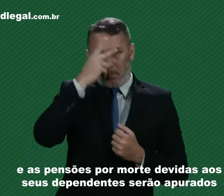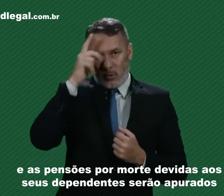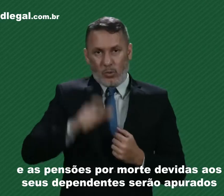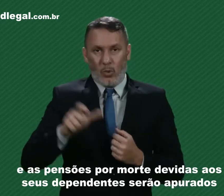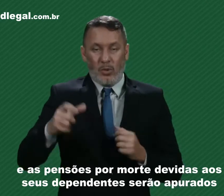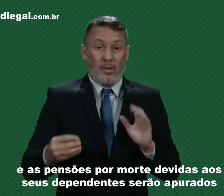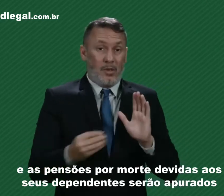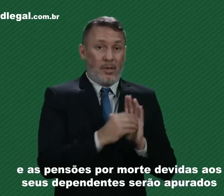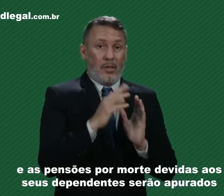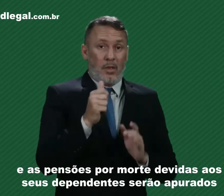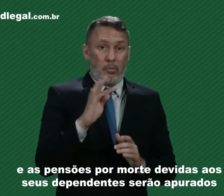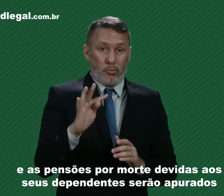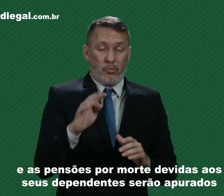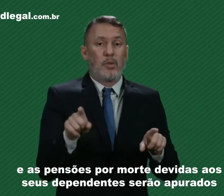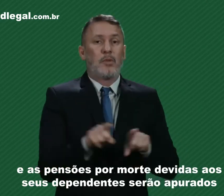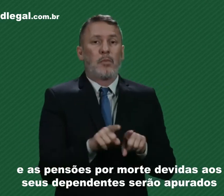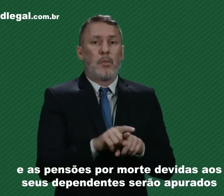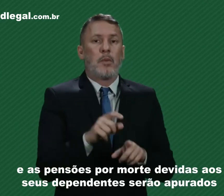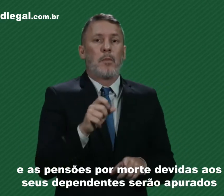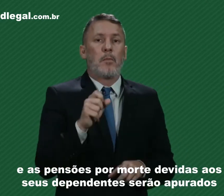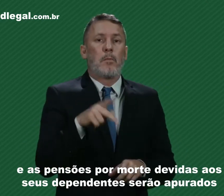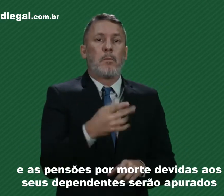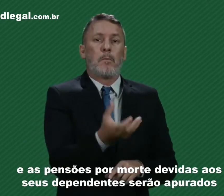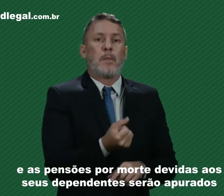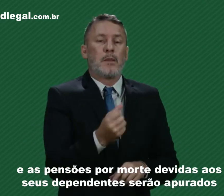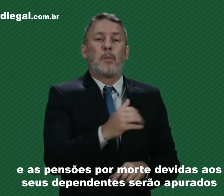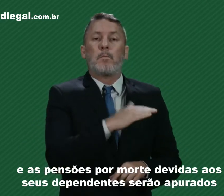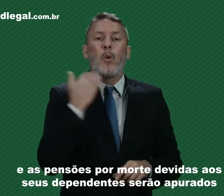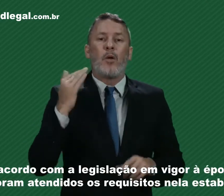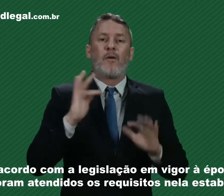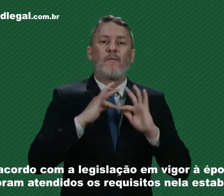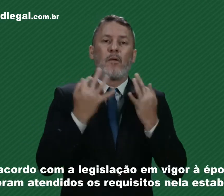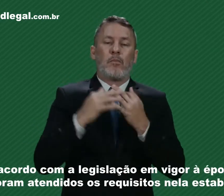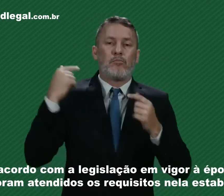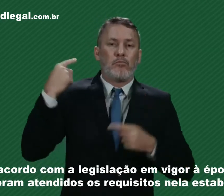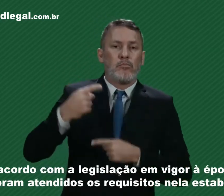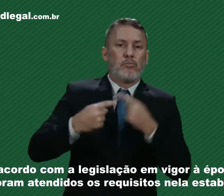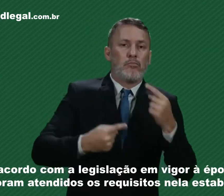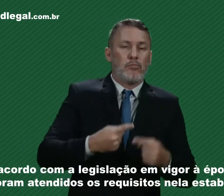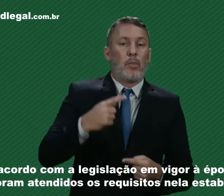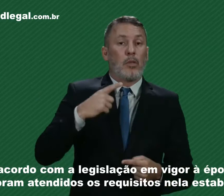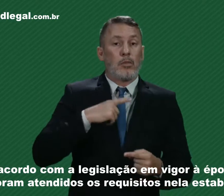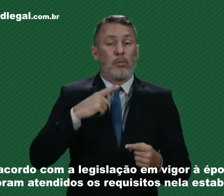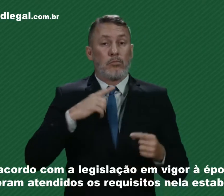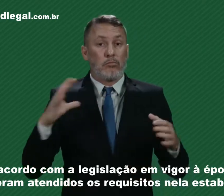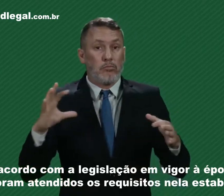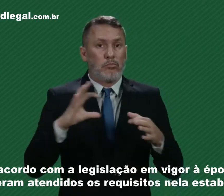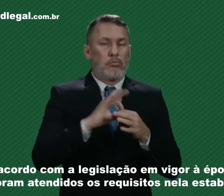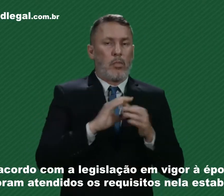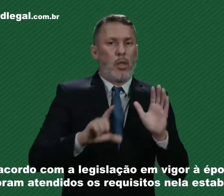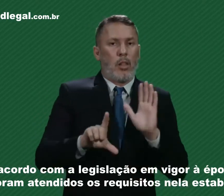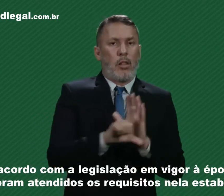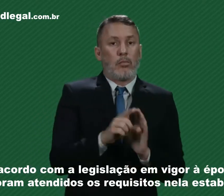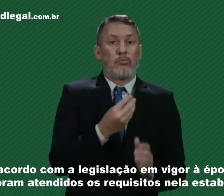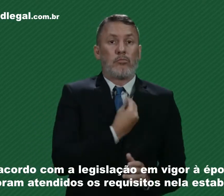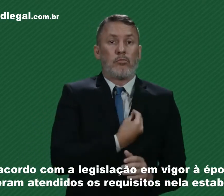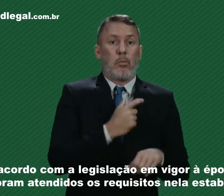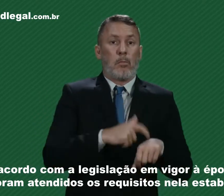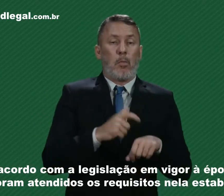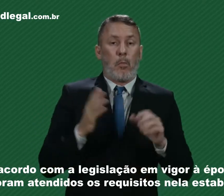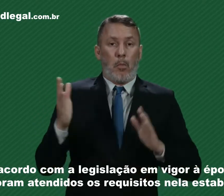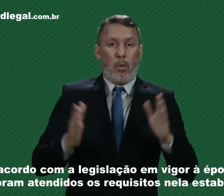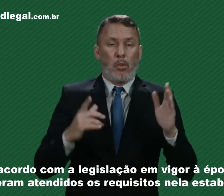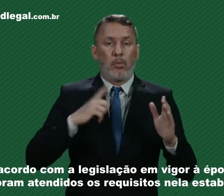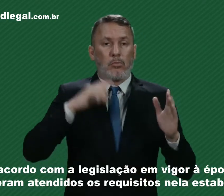pensões por morte devidas aos seus dependentes serão apurados de acordo com a legislação em vigor à época em que foram atendidos